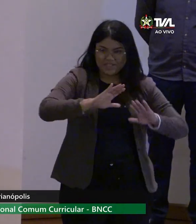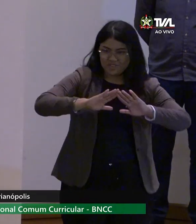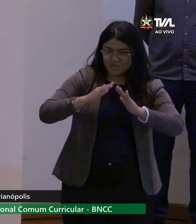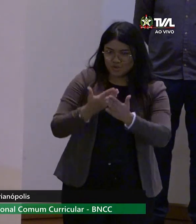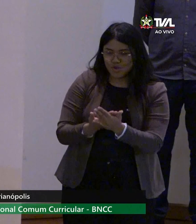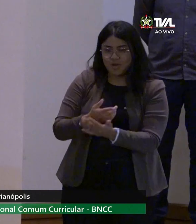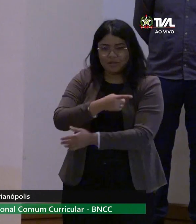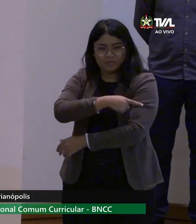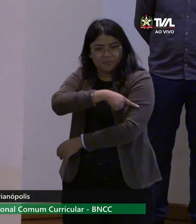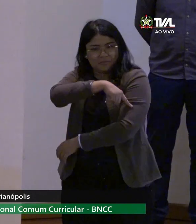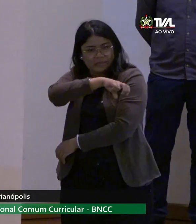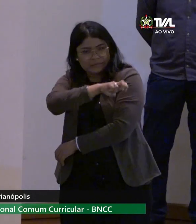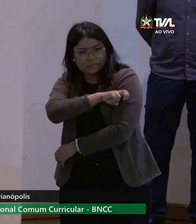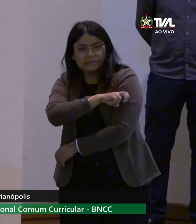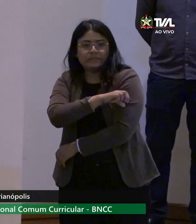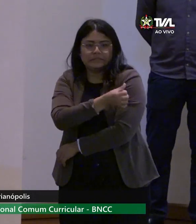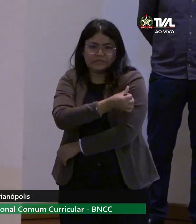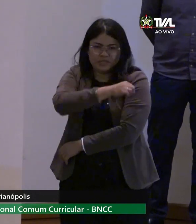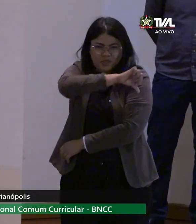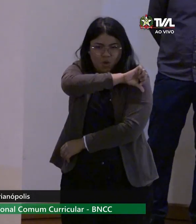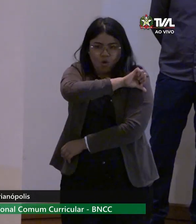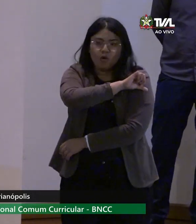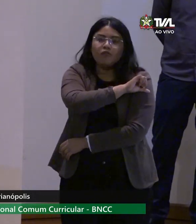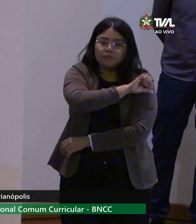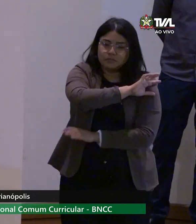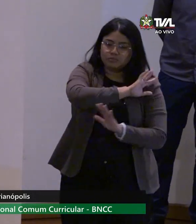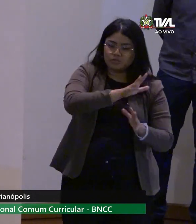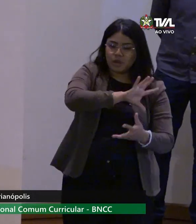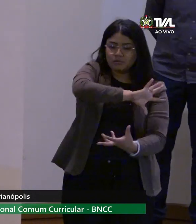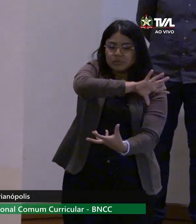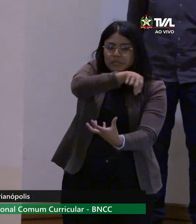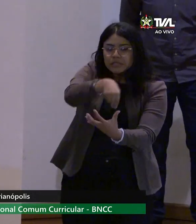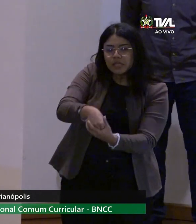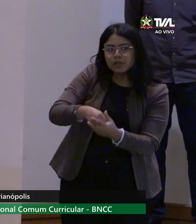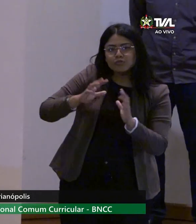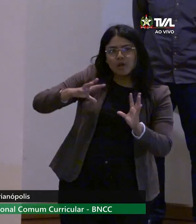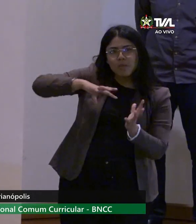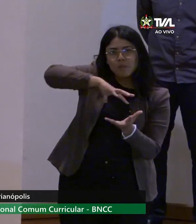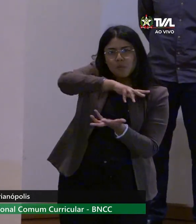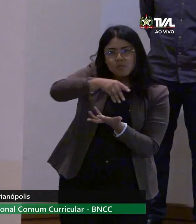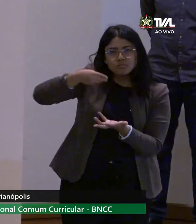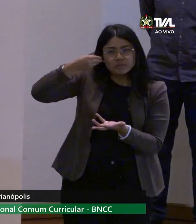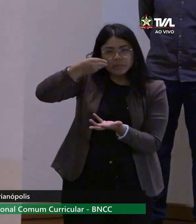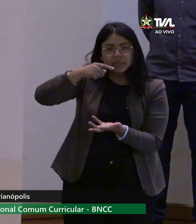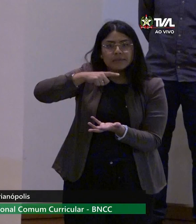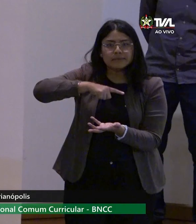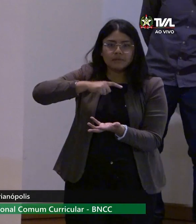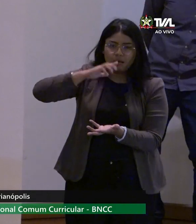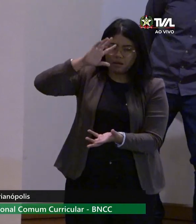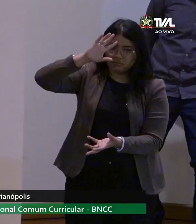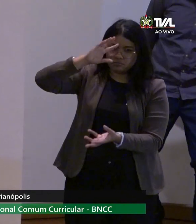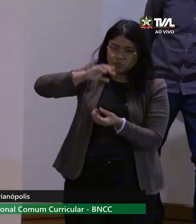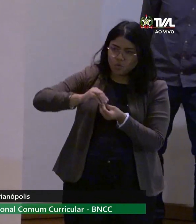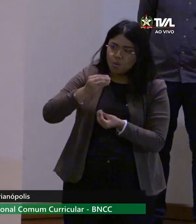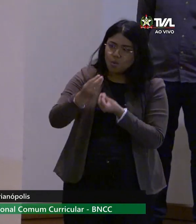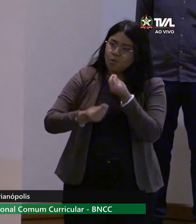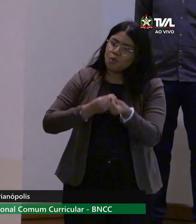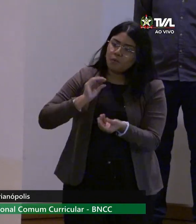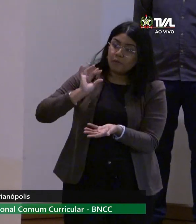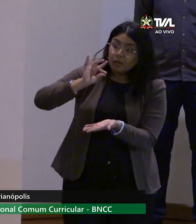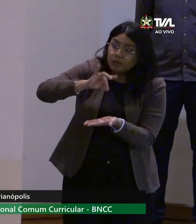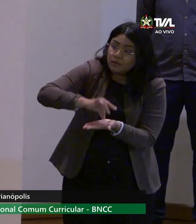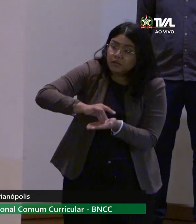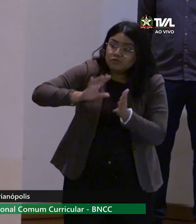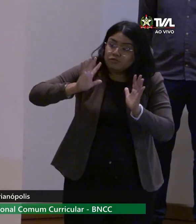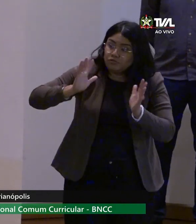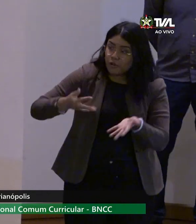uma criança bem nutrida bem formada com a visão de mundo já compartilhada entendendo a realidade para os